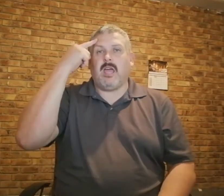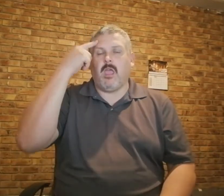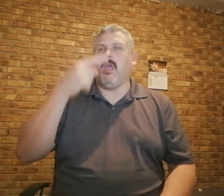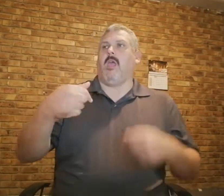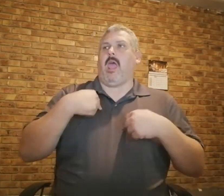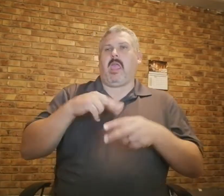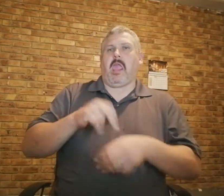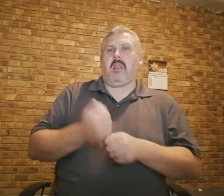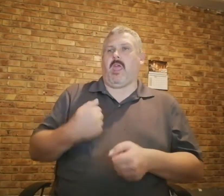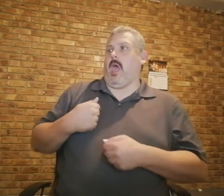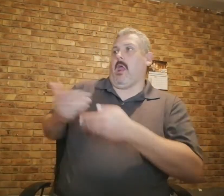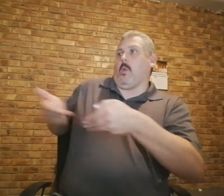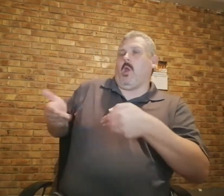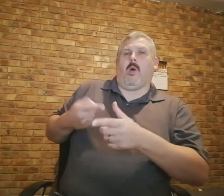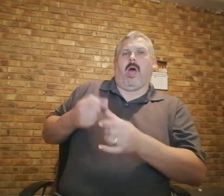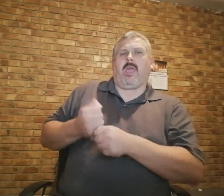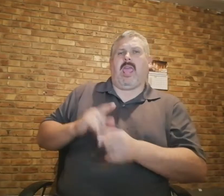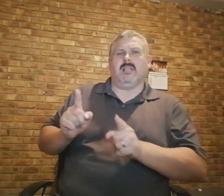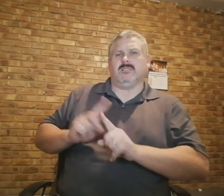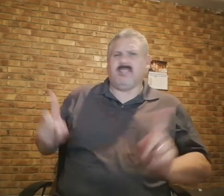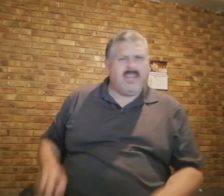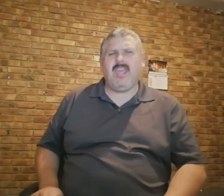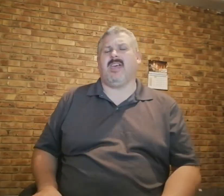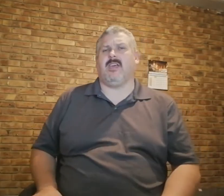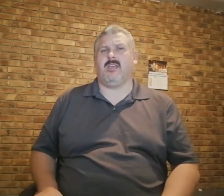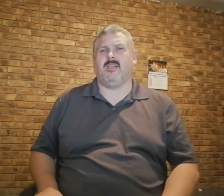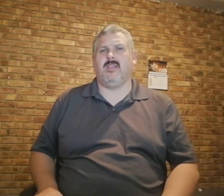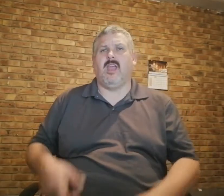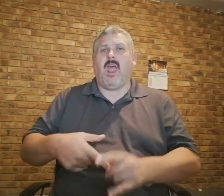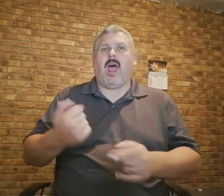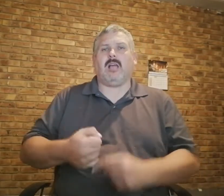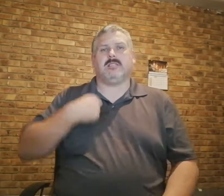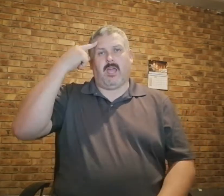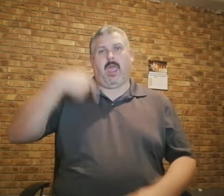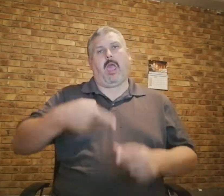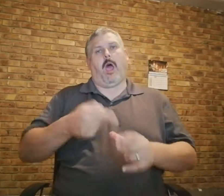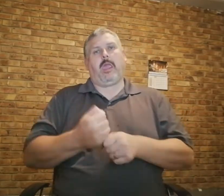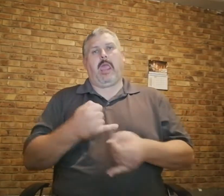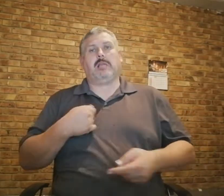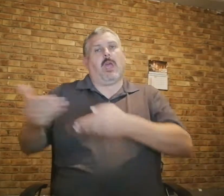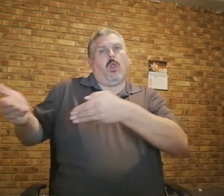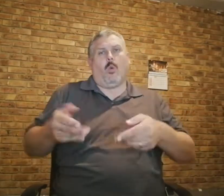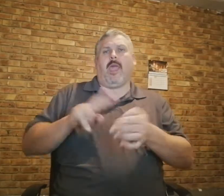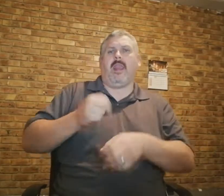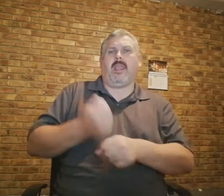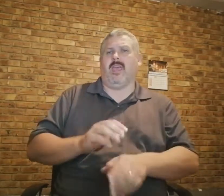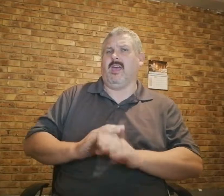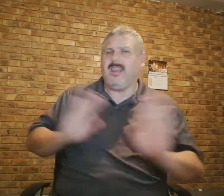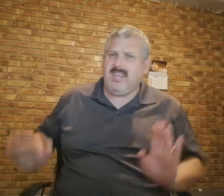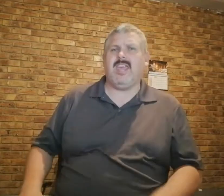denk, ek enge, ek noe, noe, AGS. Nie. As jy denk, ek, AGS, noe, NG. Nie.